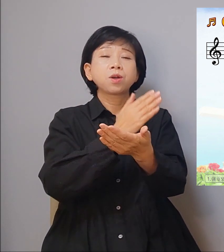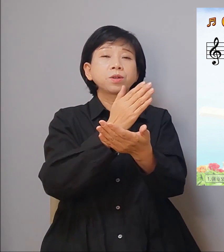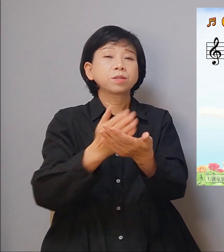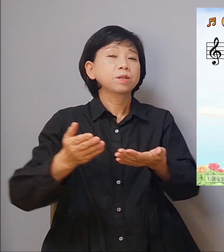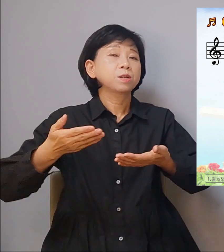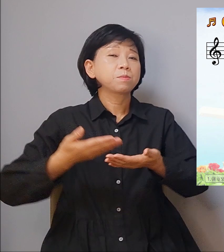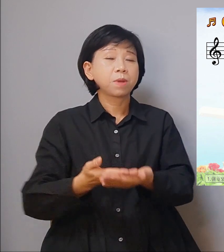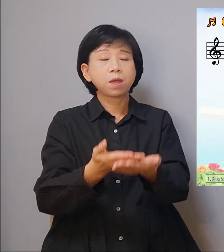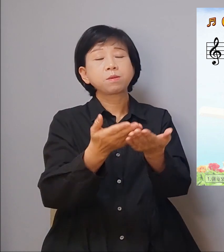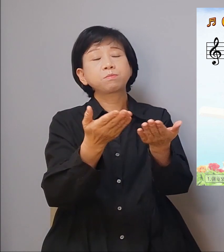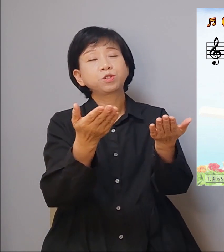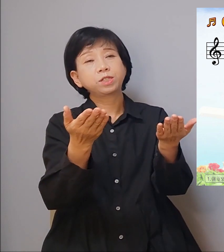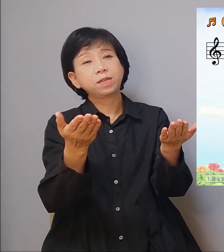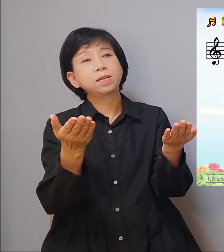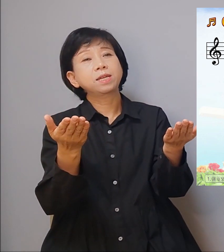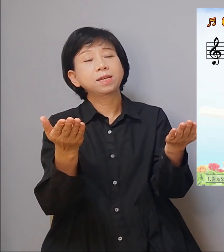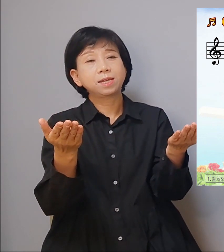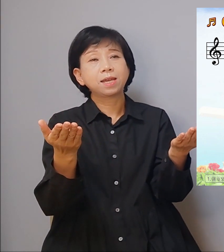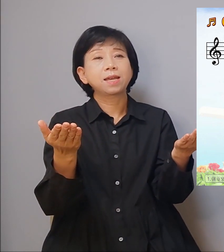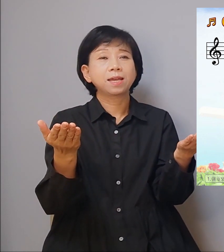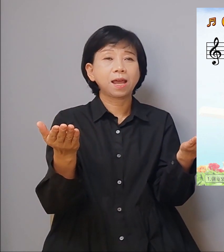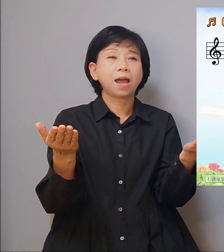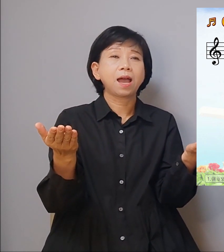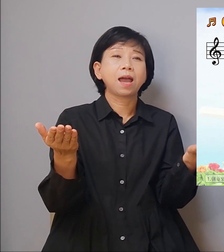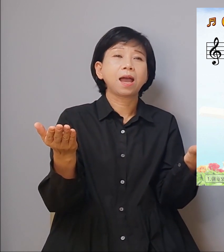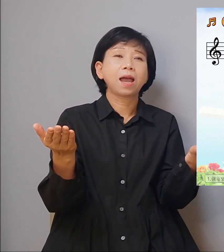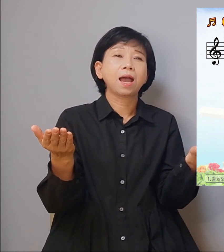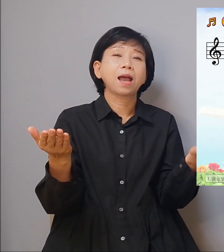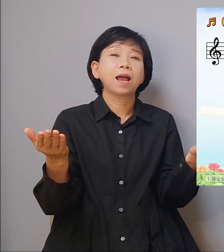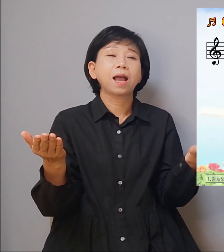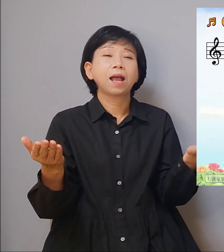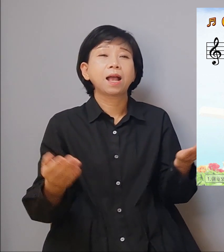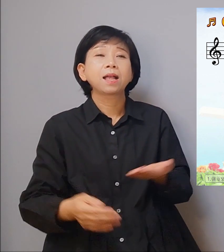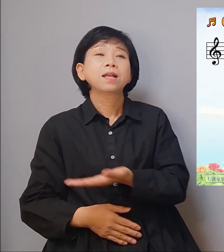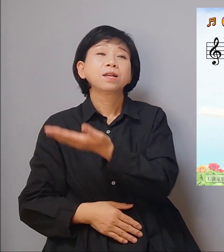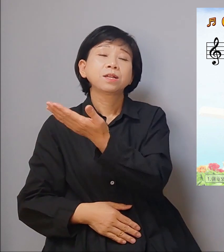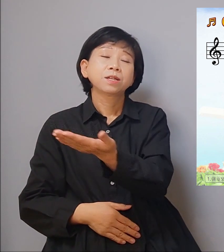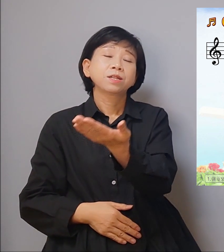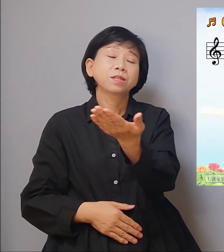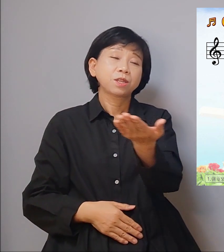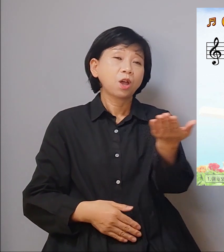구원. 너는 일어나 주의 빛을 발하라.